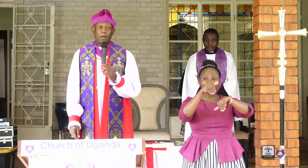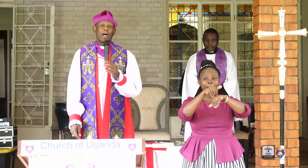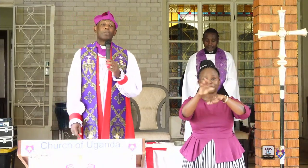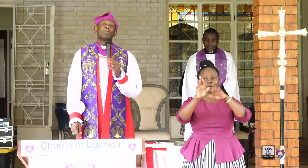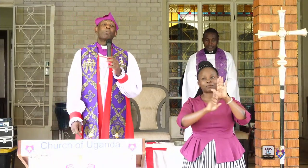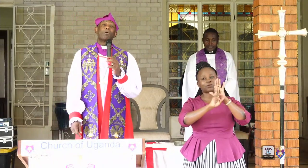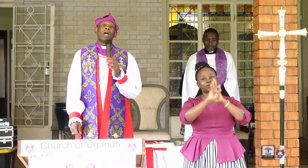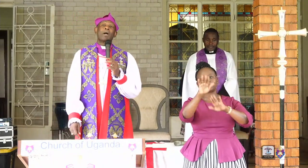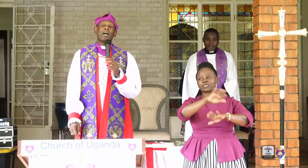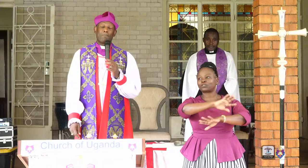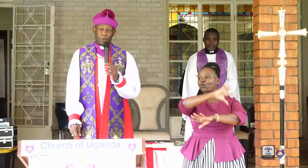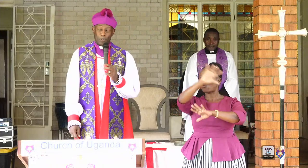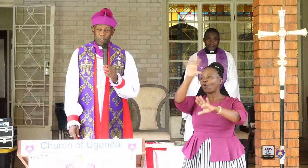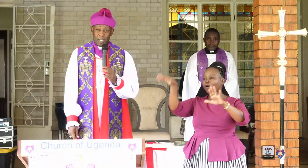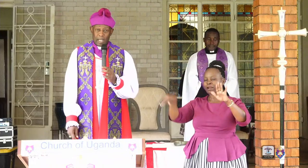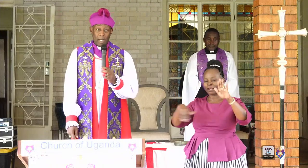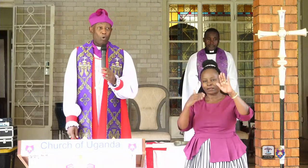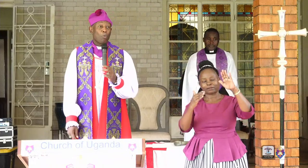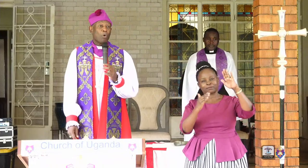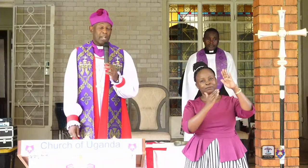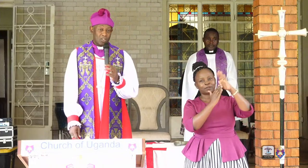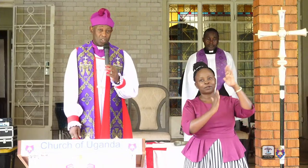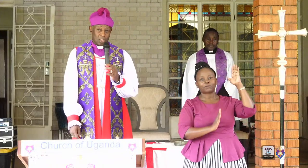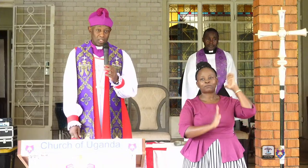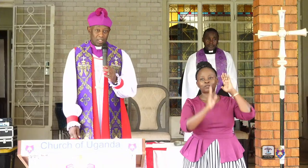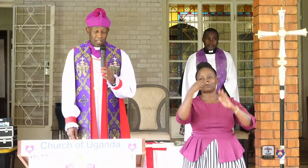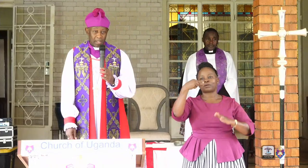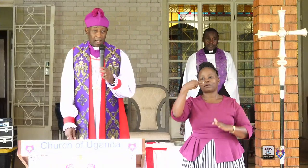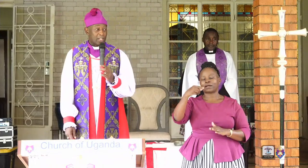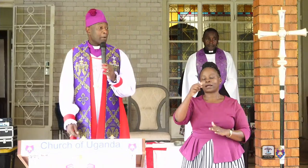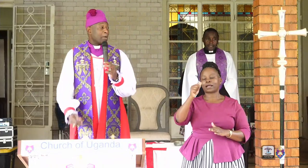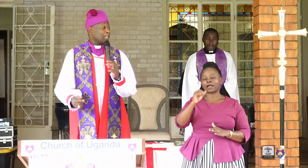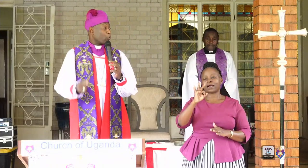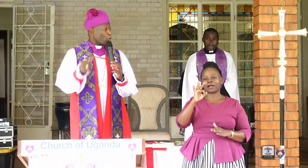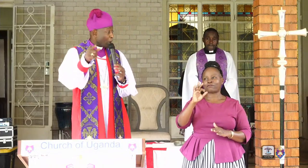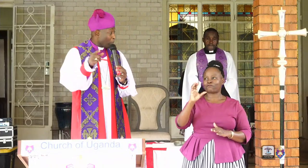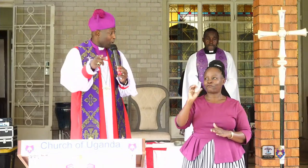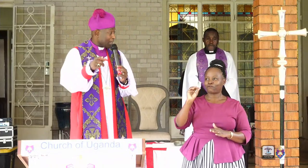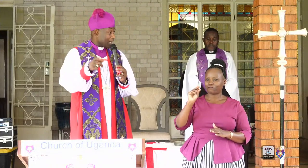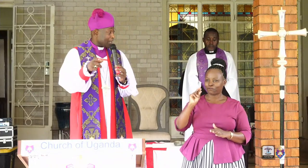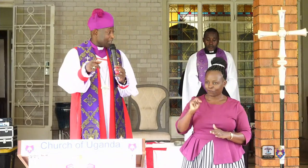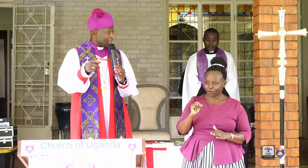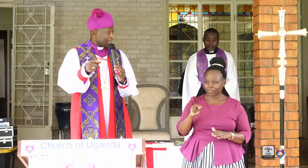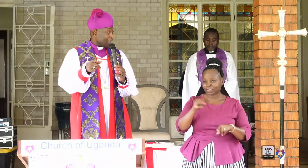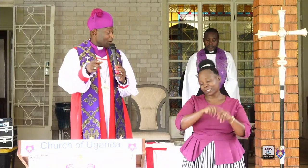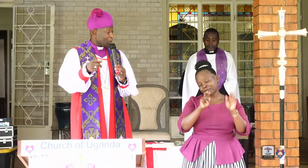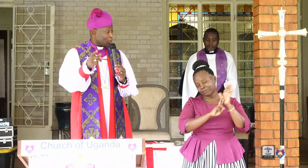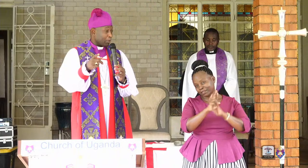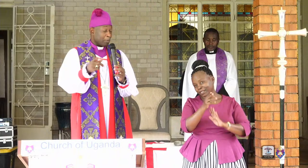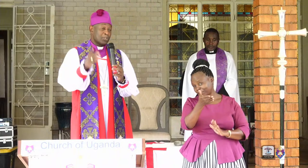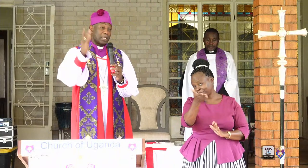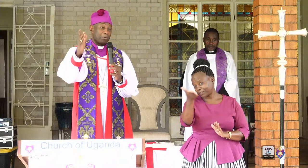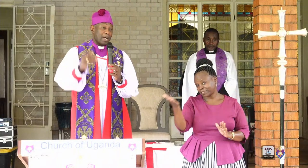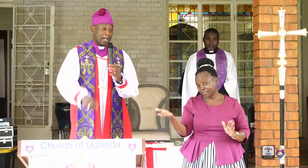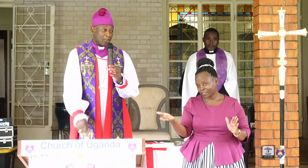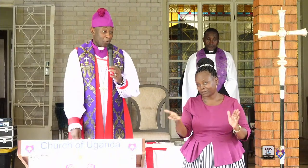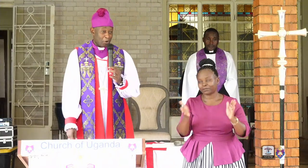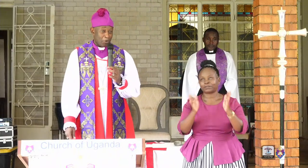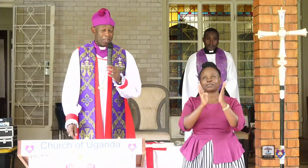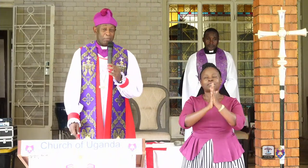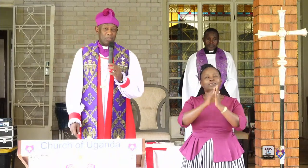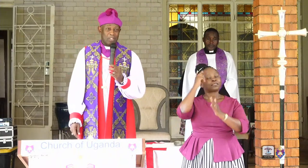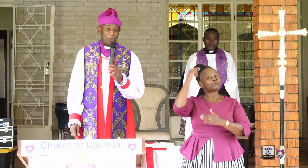okukiikira ba Archbishop bona ba Gafcon yana okubulira enjiri atenda badde okulwa mwera n'olwekyo bali munsabiranga